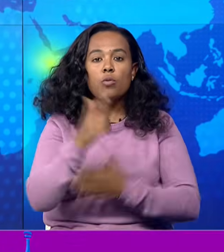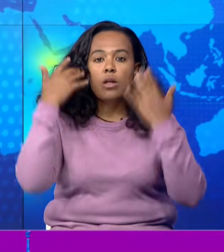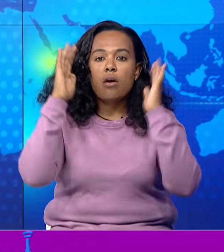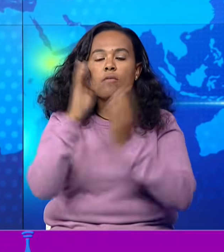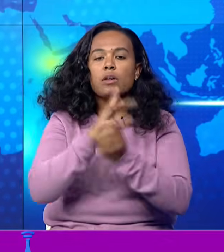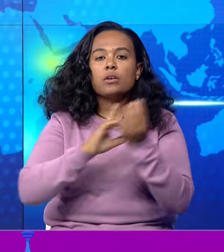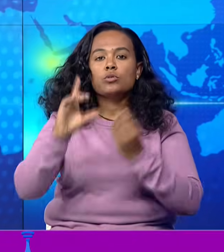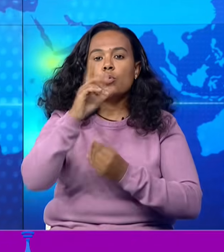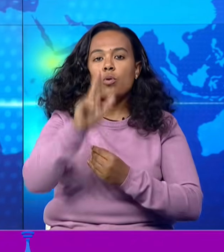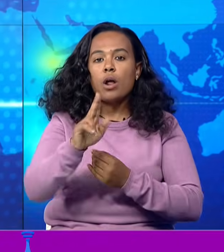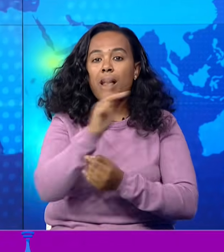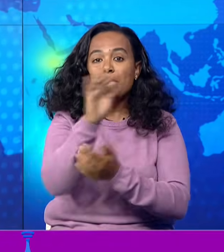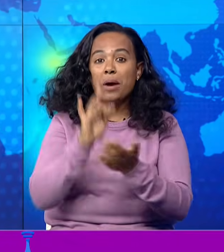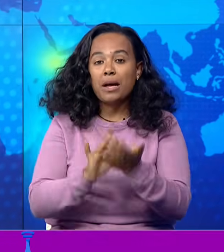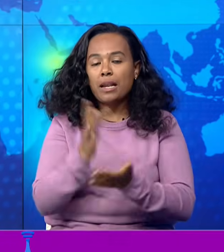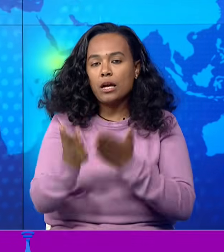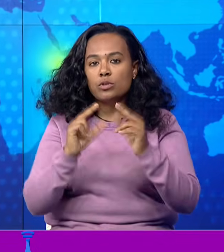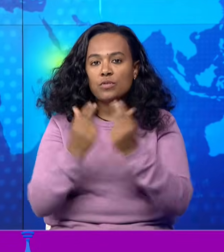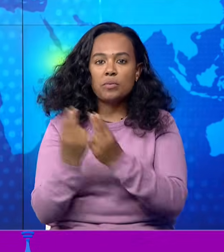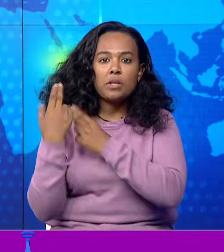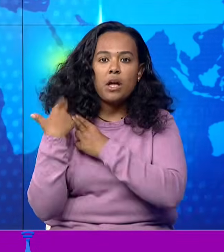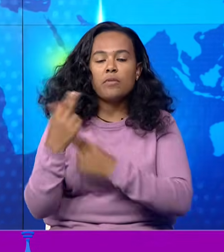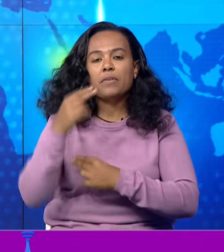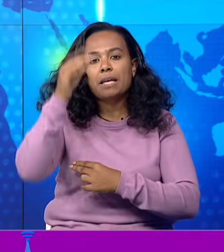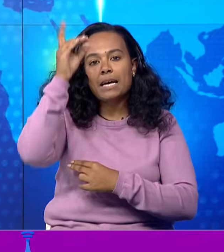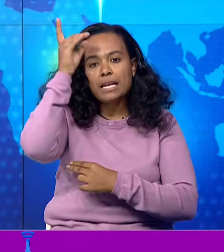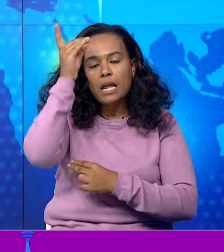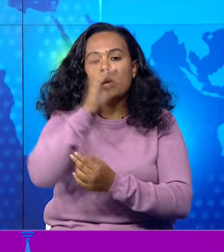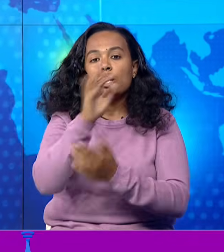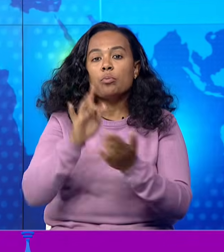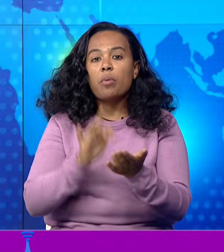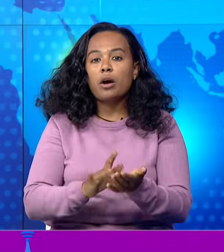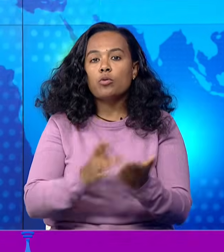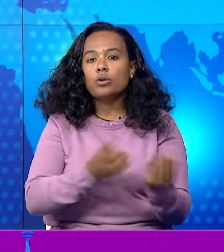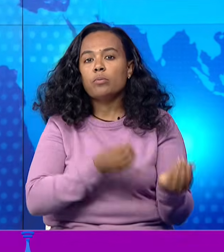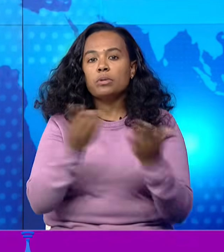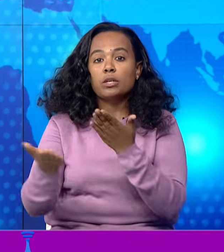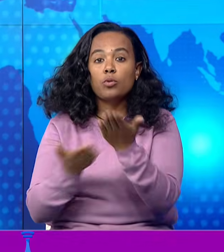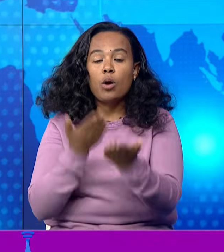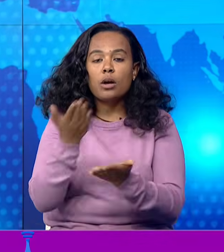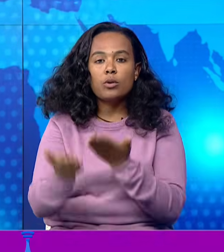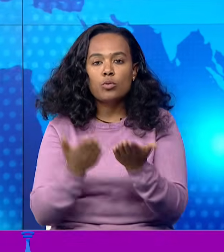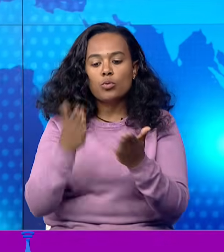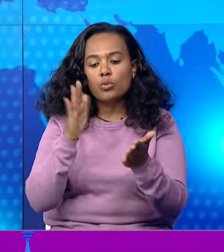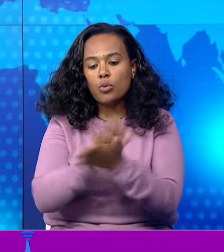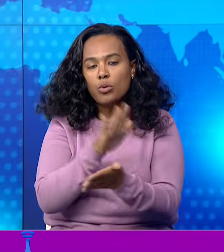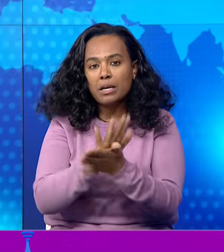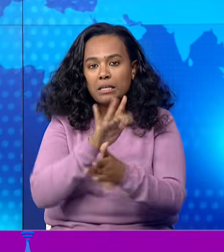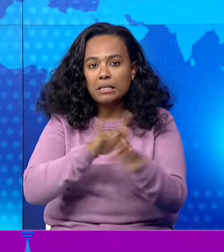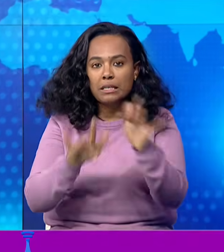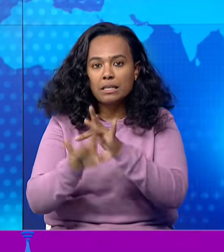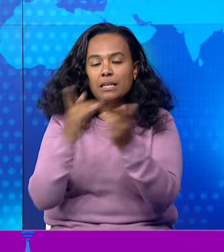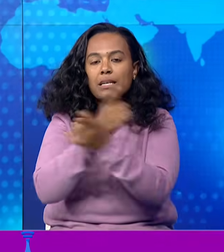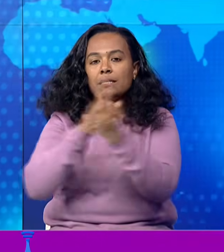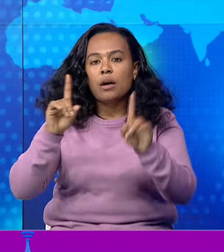ክልል ኮራ የአንድ ማዕከል አገልግሎት ጽህፈት ቤት ኃላፊ ከሊል አሊ በማዕከሉ የሚሰጠው አገልግሎት ከወረቀት ንክኪ ነፃ